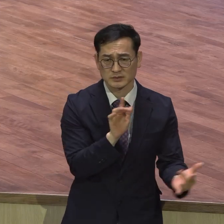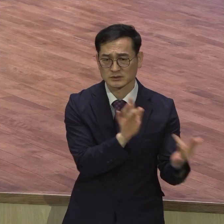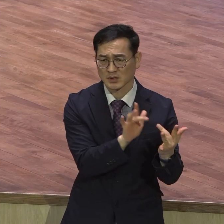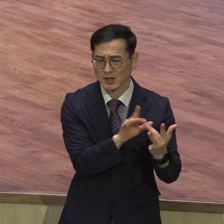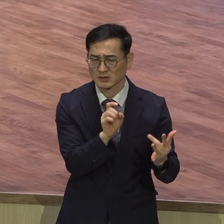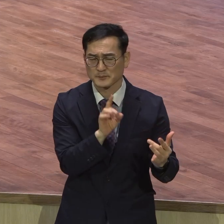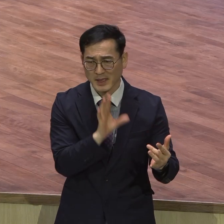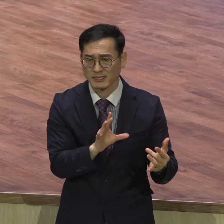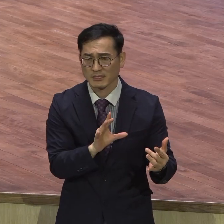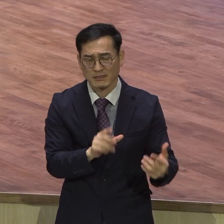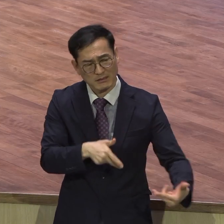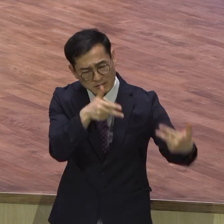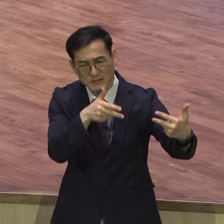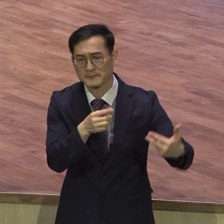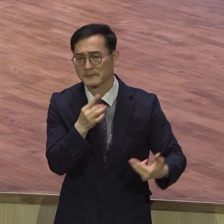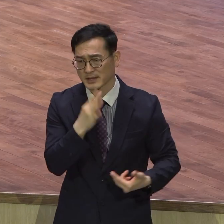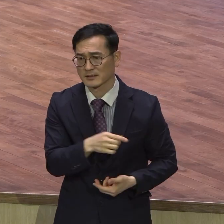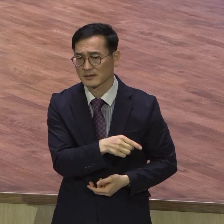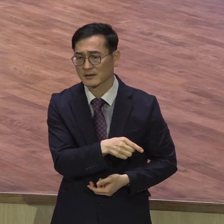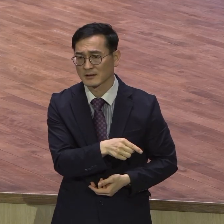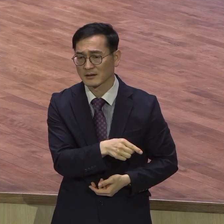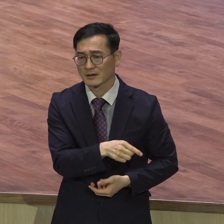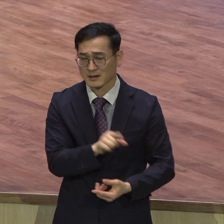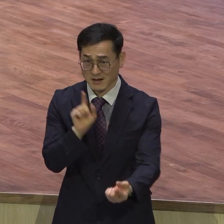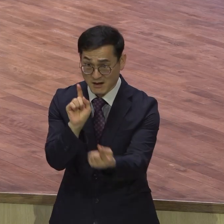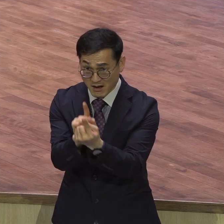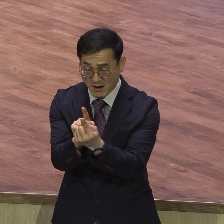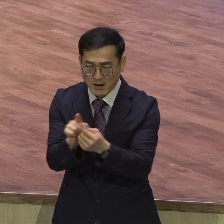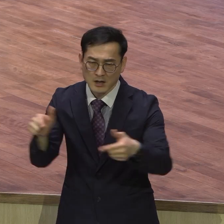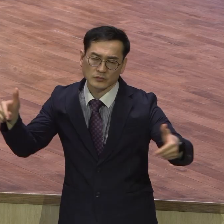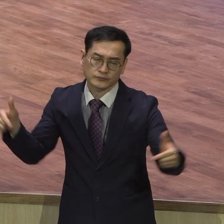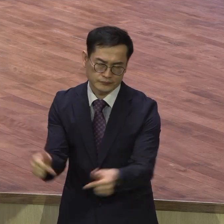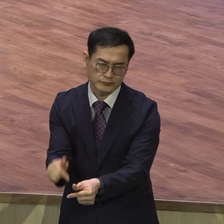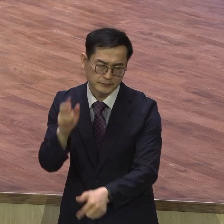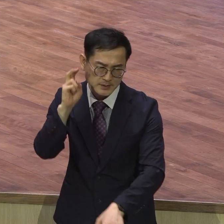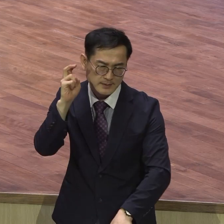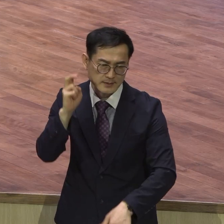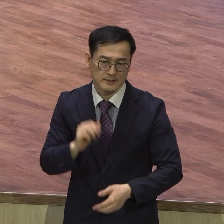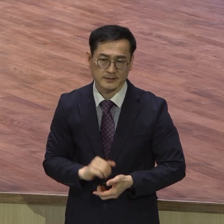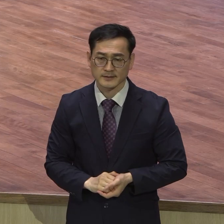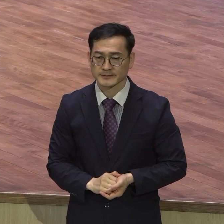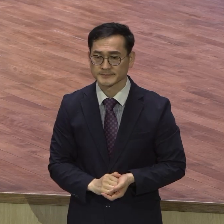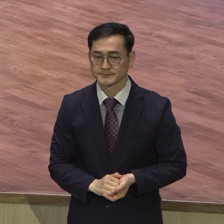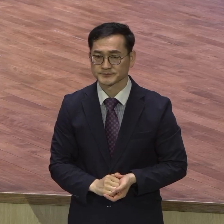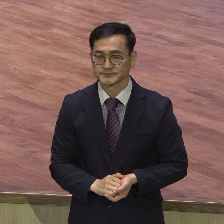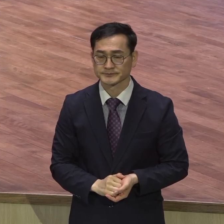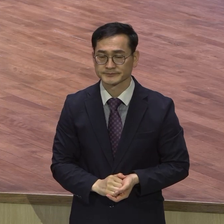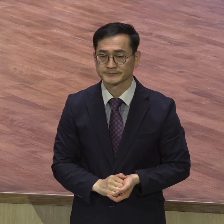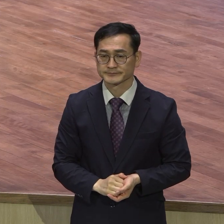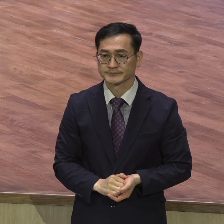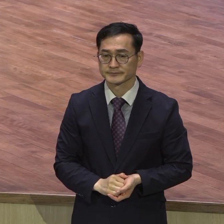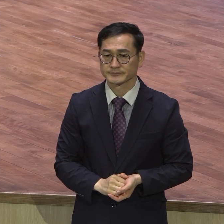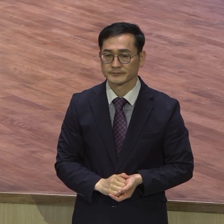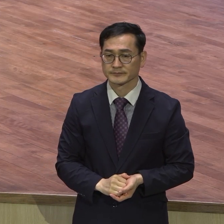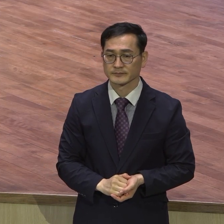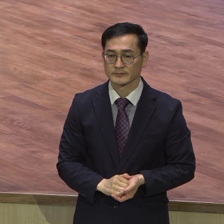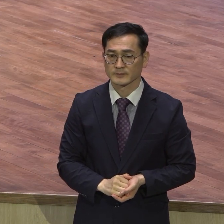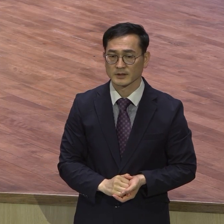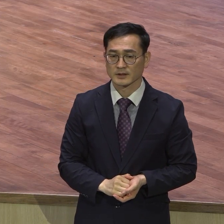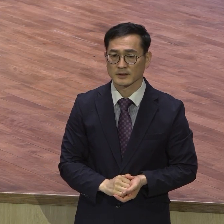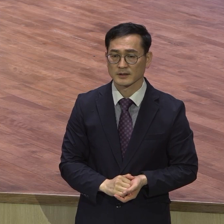완전히 이제는 생활 패턴이 다 바뀌어지고 문화가 다 바뀔 것이다. 당장 지금 사회적